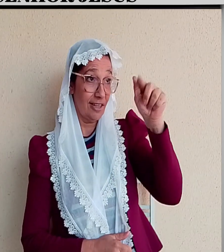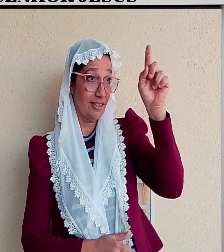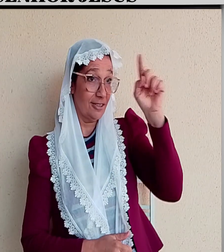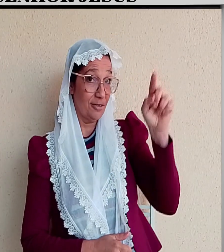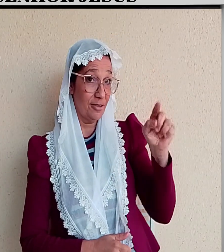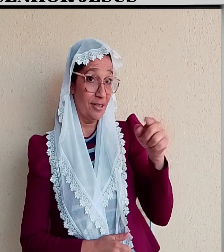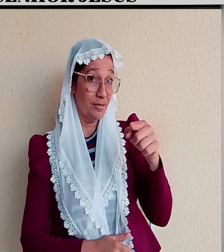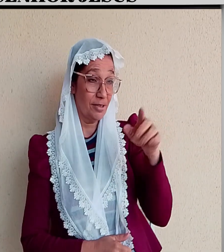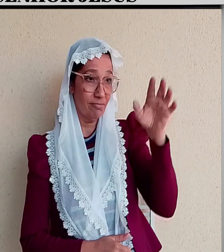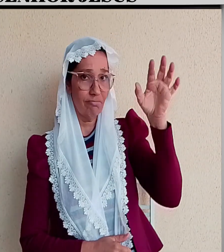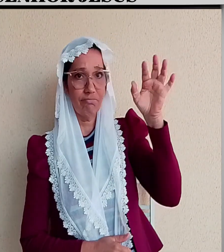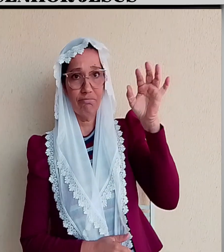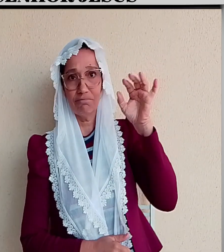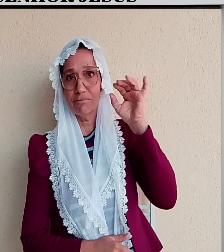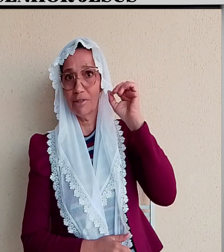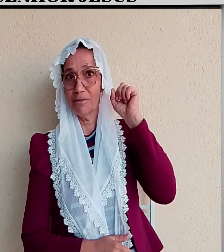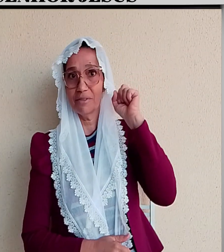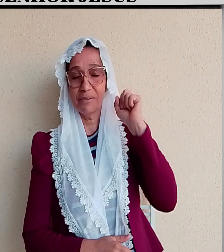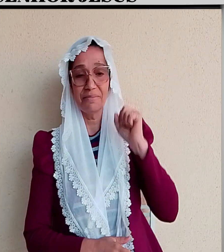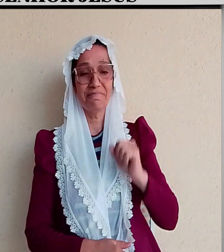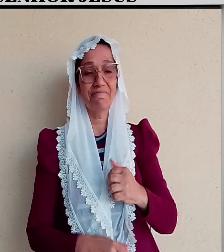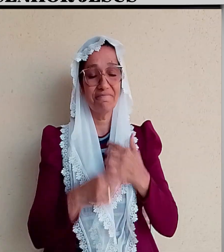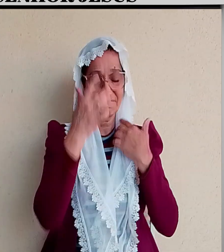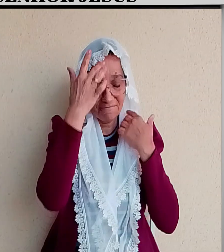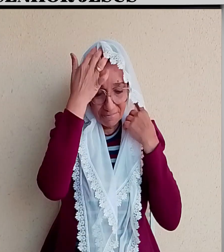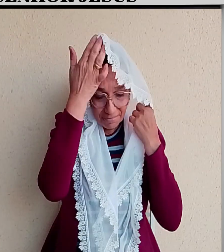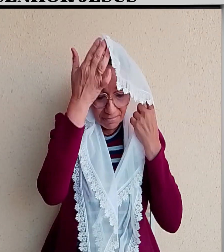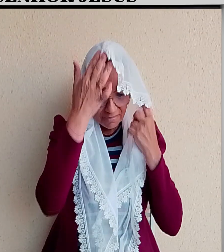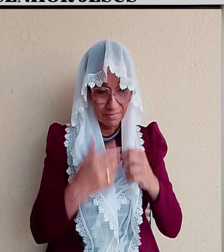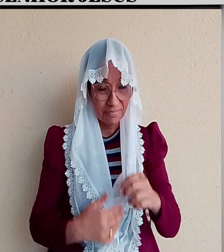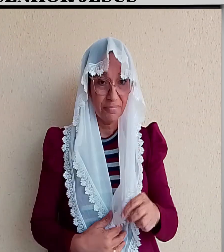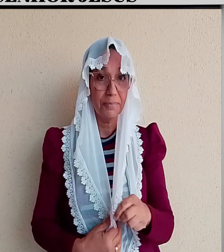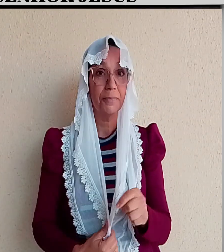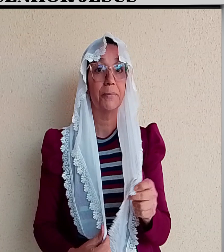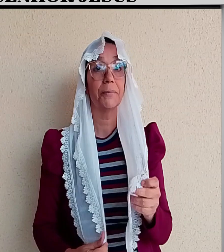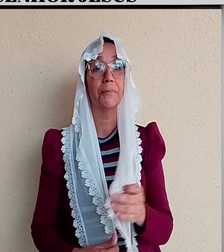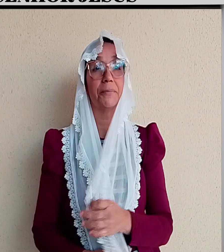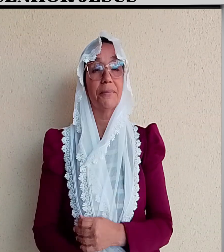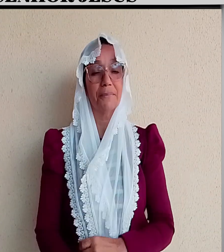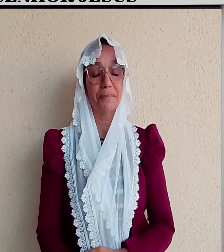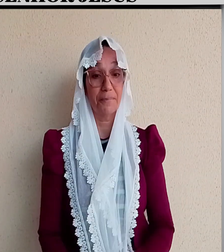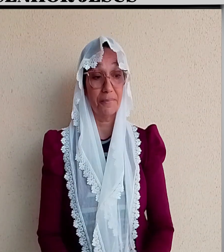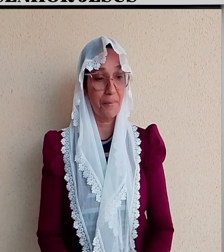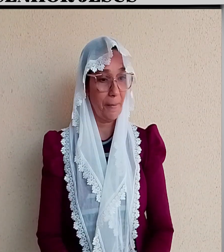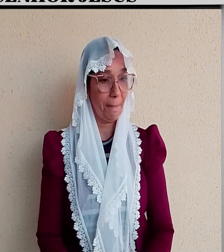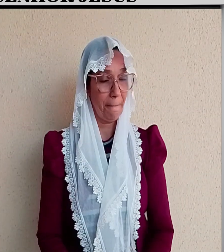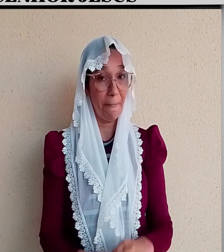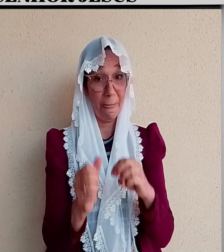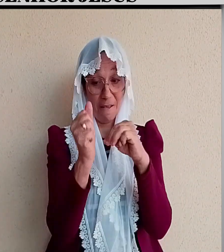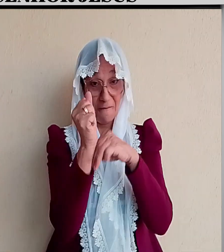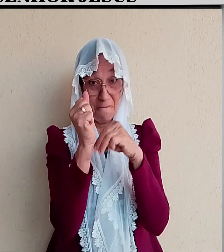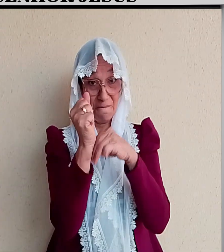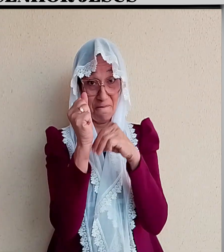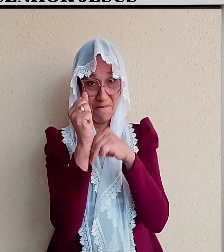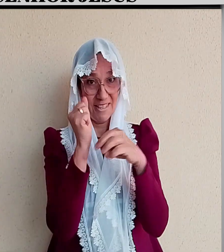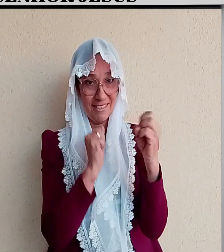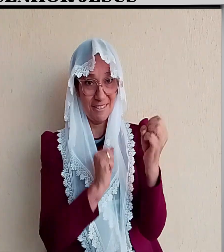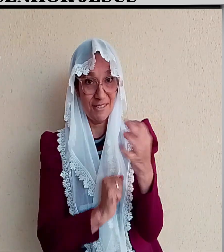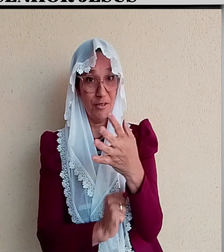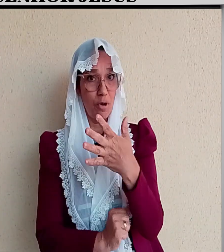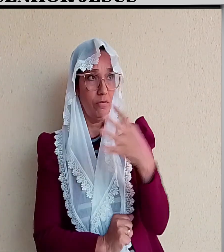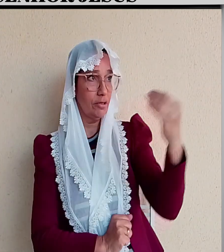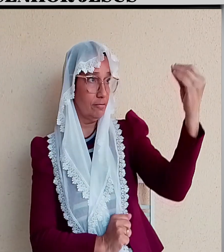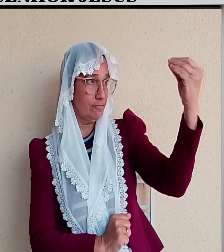Jesus. Aleluia, é os 7 trovões. Aleluia. Mas são novos mistérios. O Senhor vai revelar mistérios para